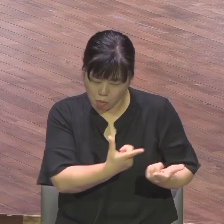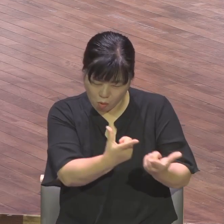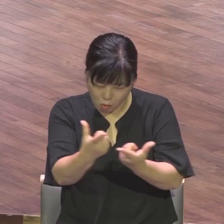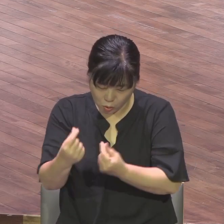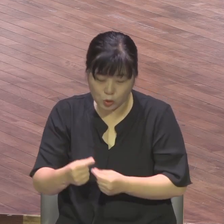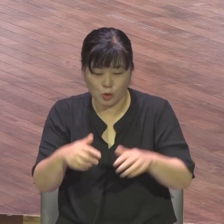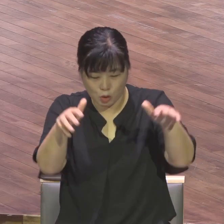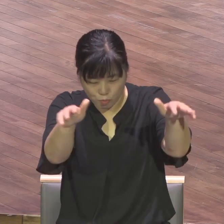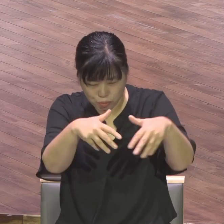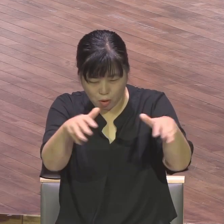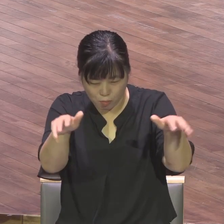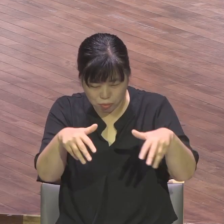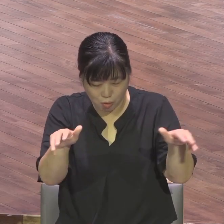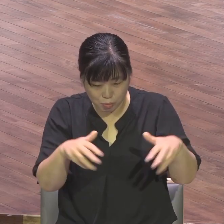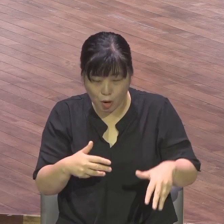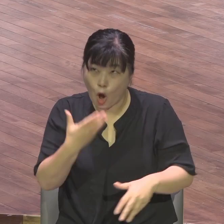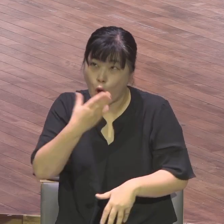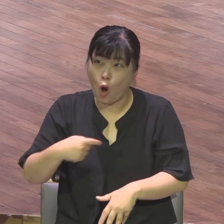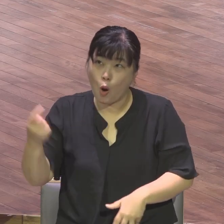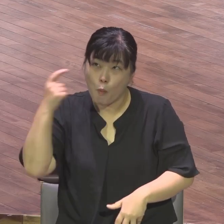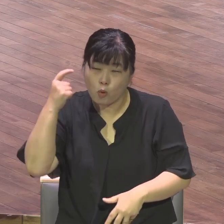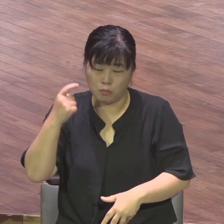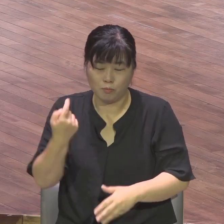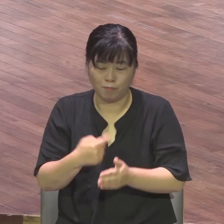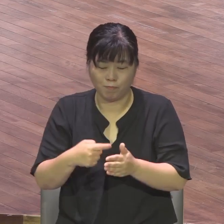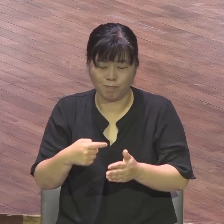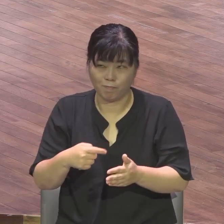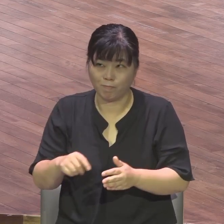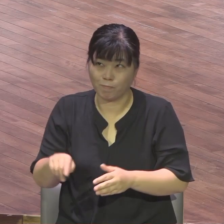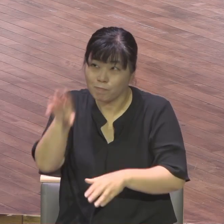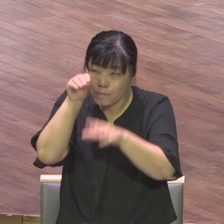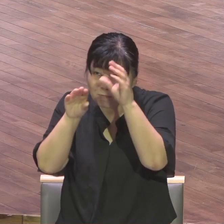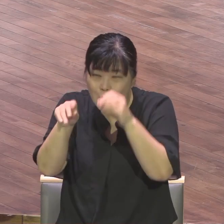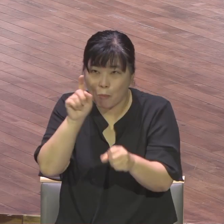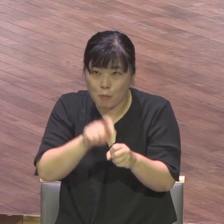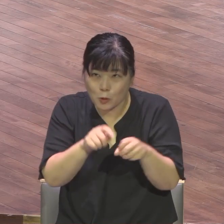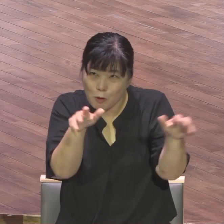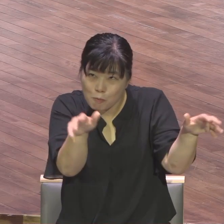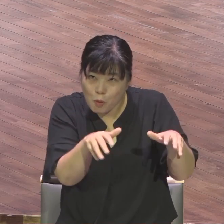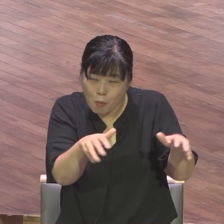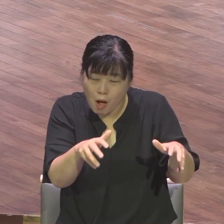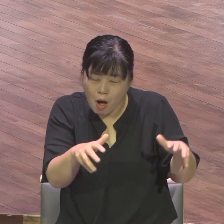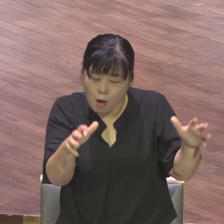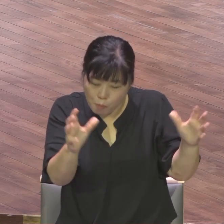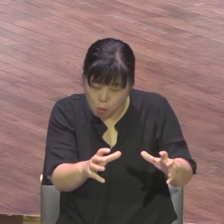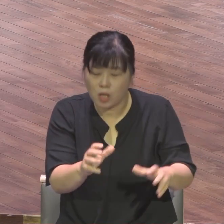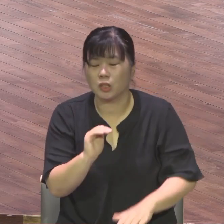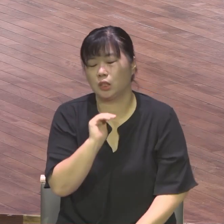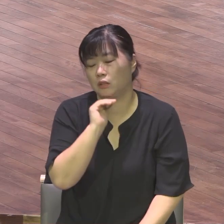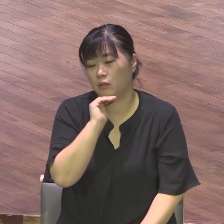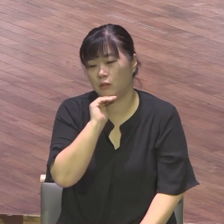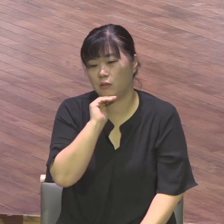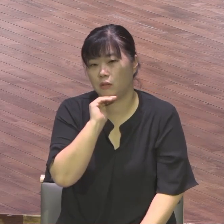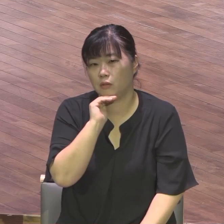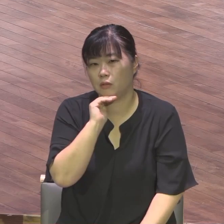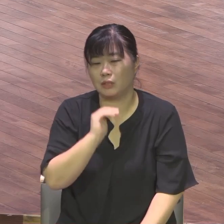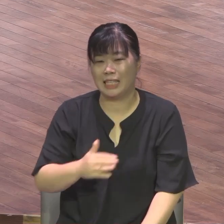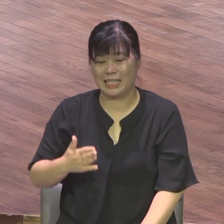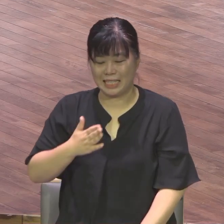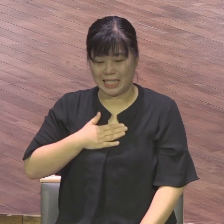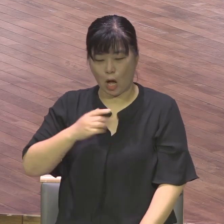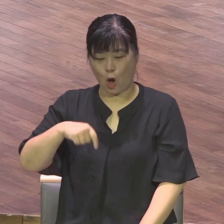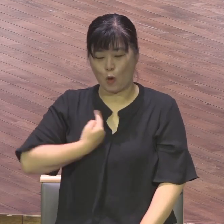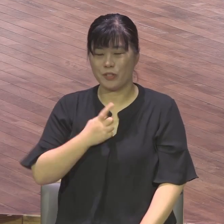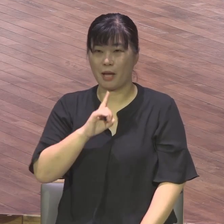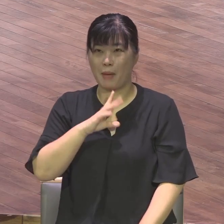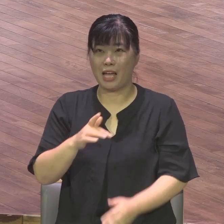고넬료는 결코 혼자 복음을 받지 않았습니다. 자기 혼자만 교회 다닌 게 아니라고요. 자기 가족들, 친척들, 자기